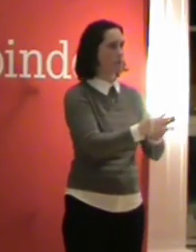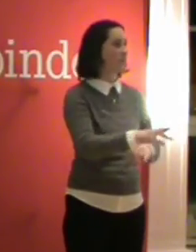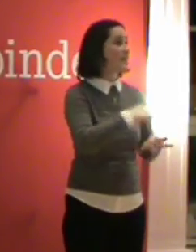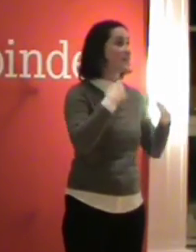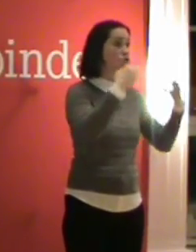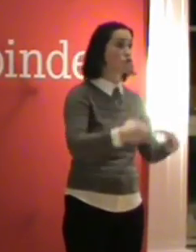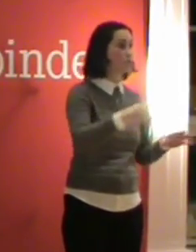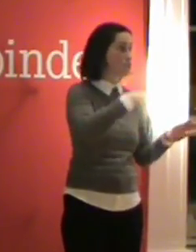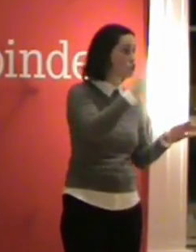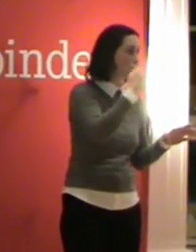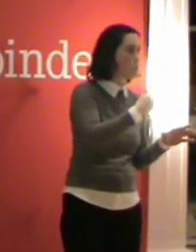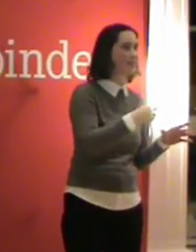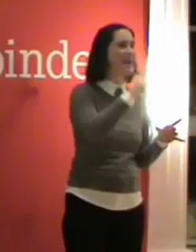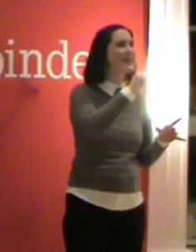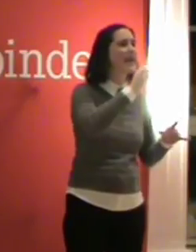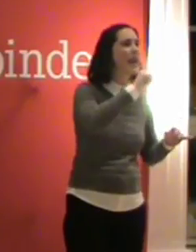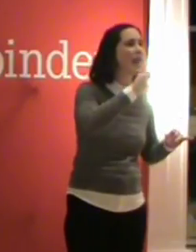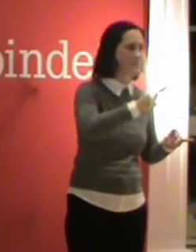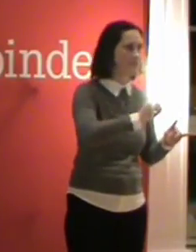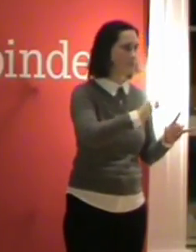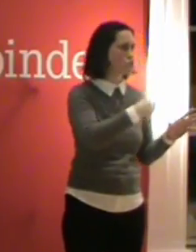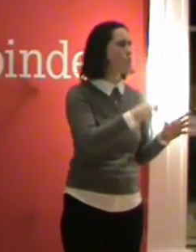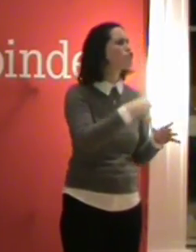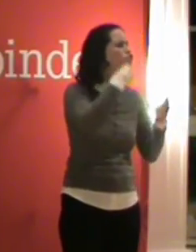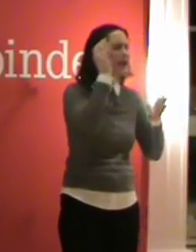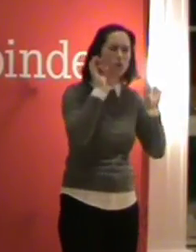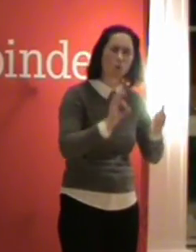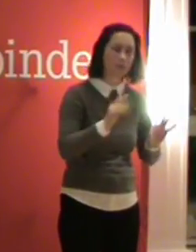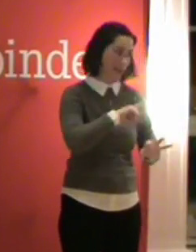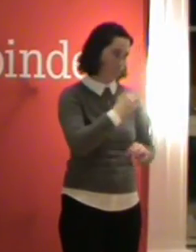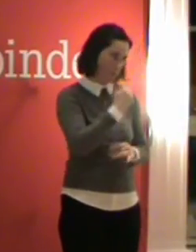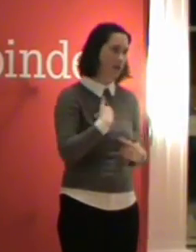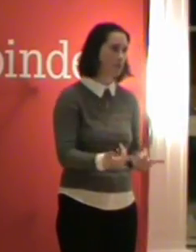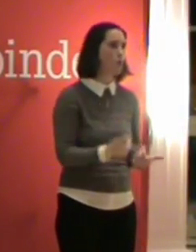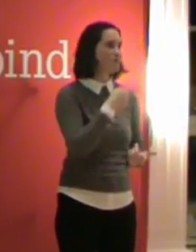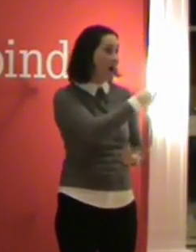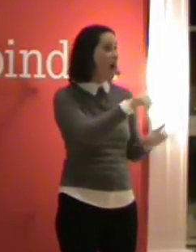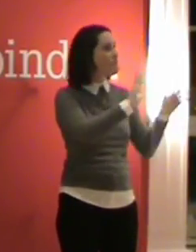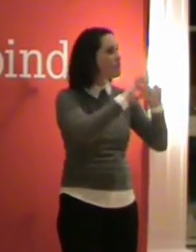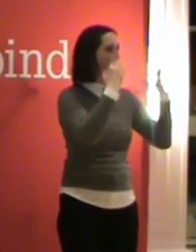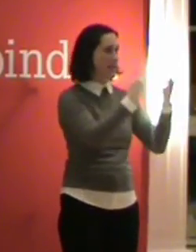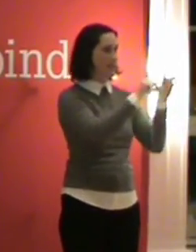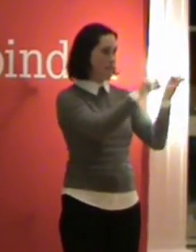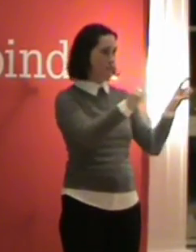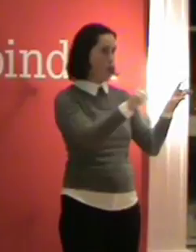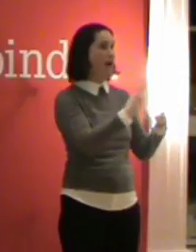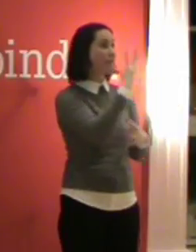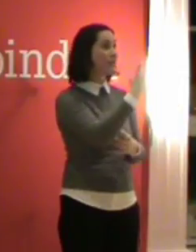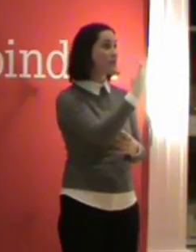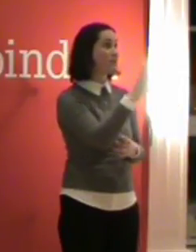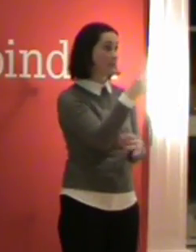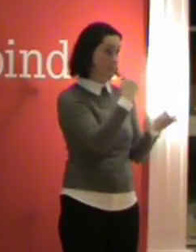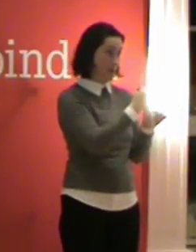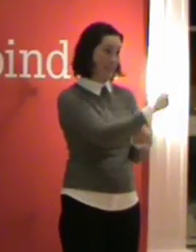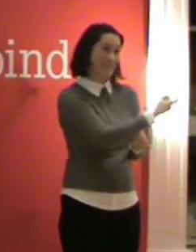gesunde, ganz tolle. Ich mache da gerne Werbung für. Also ich habe es auch probiert, schmeckt richtig. Und das Familienunternehmen hat 24